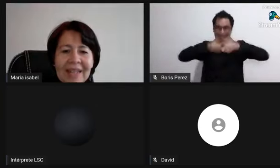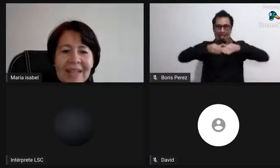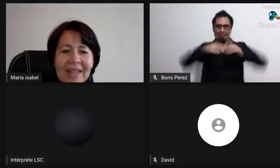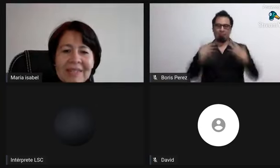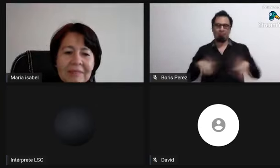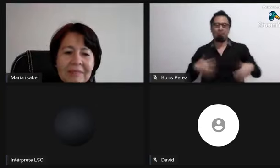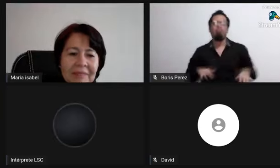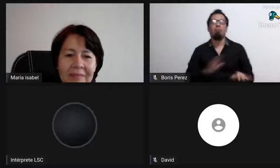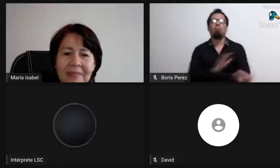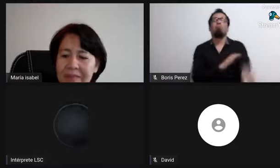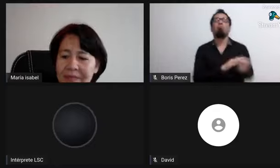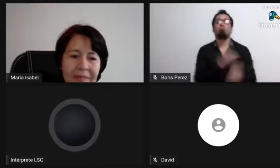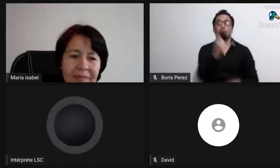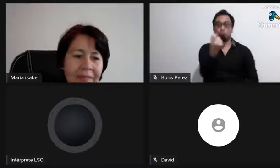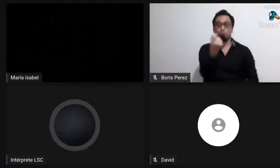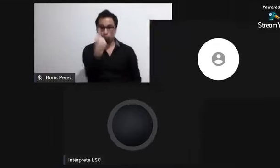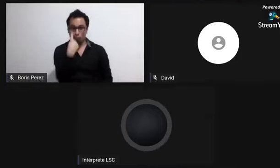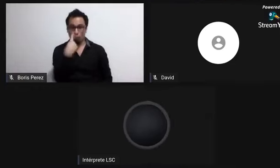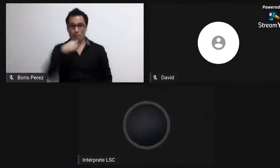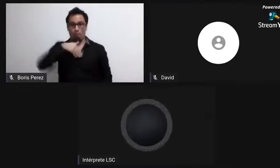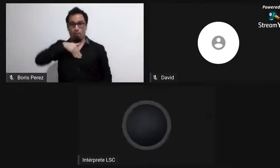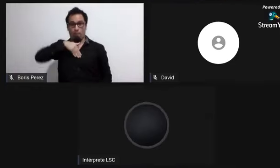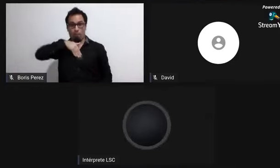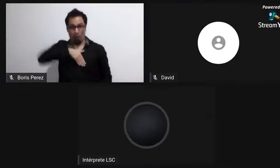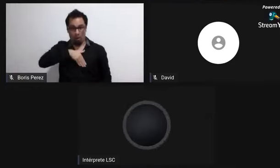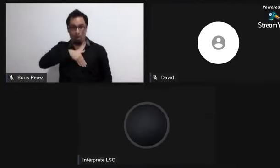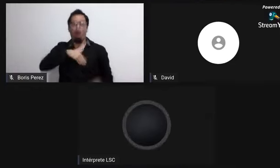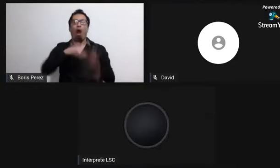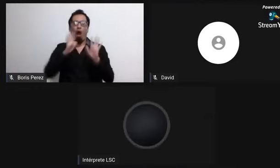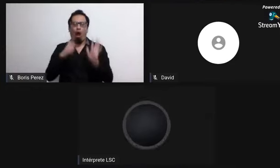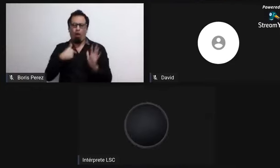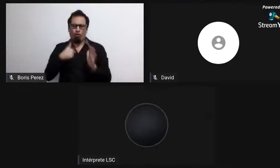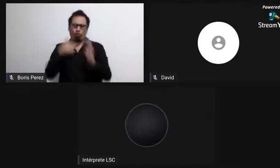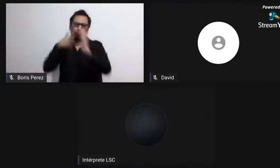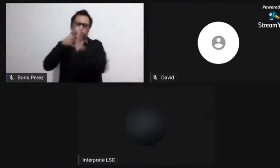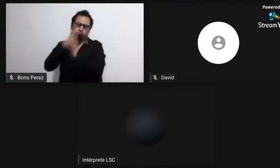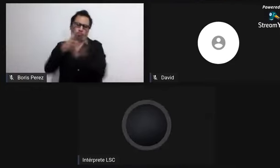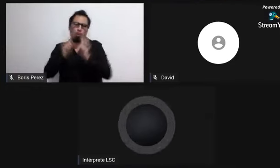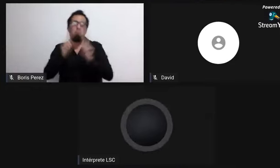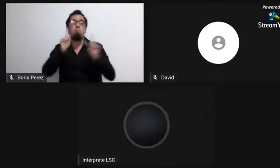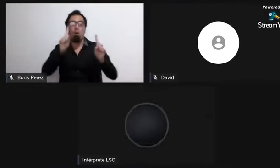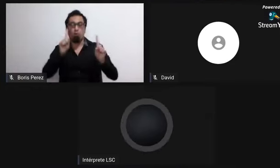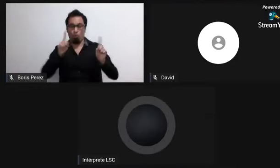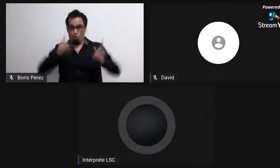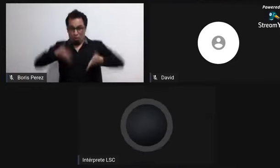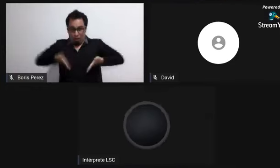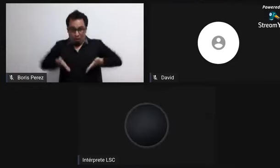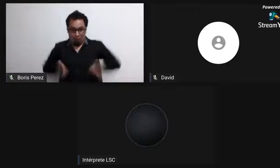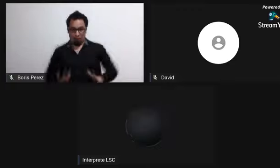Perdón, es que me dio sed y estaba muy concentrado y no quería interrumpir anteriormente. Bueno,